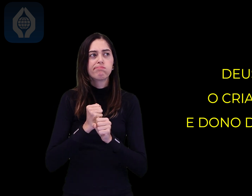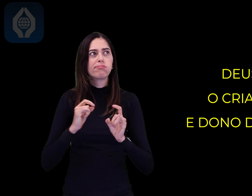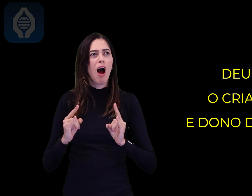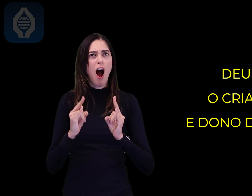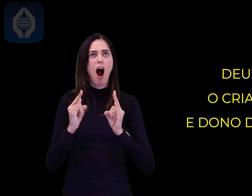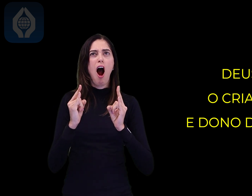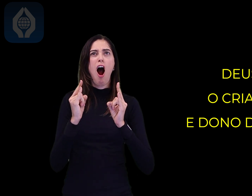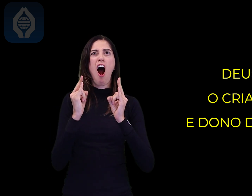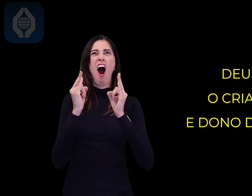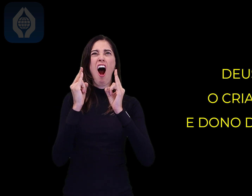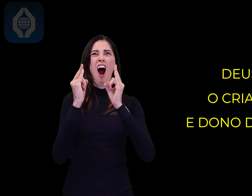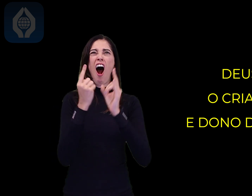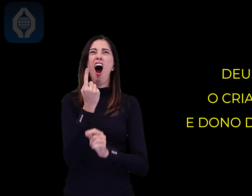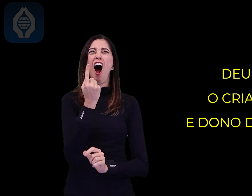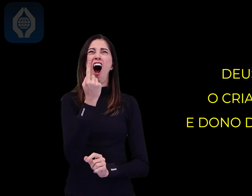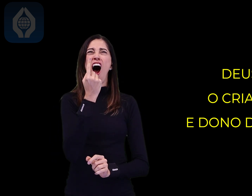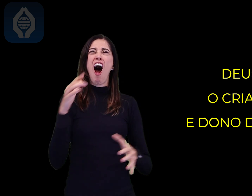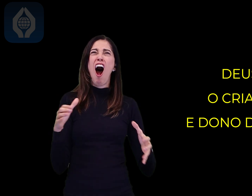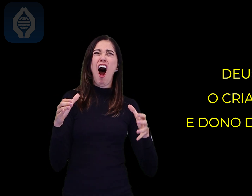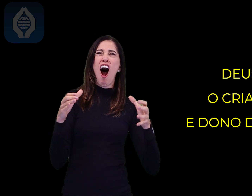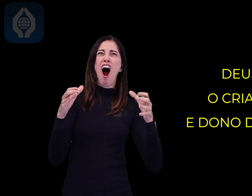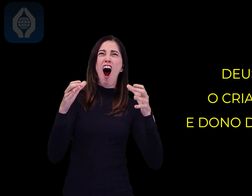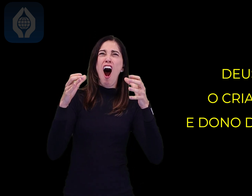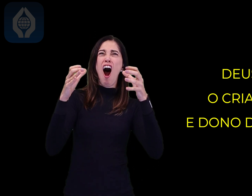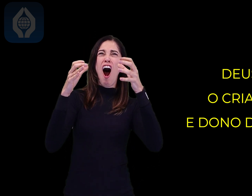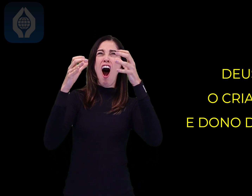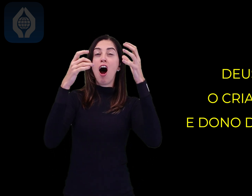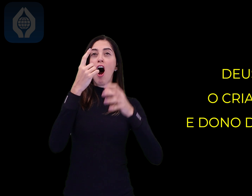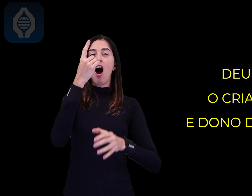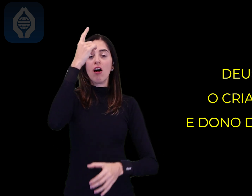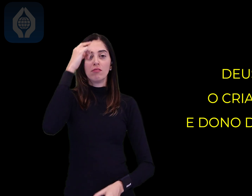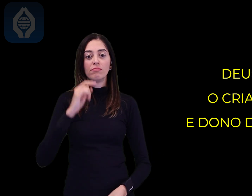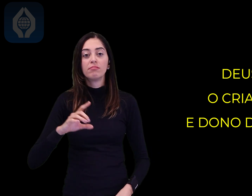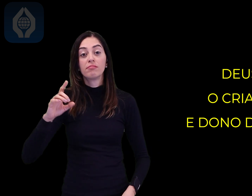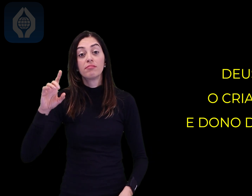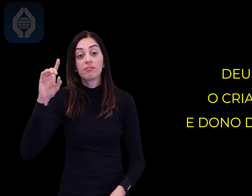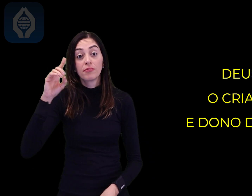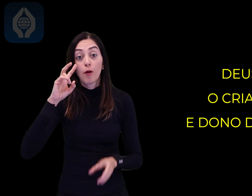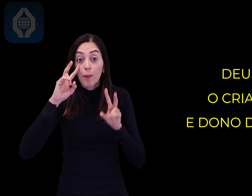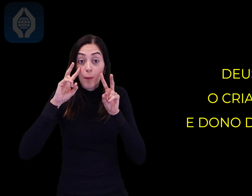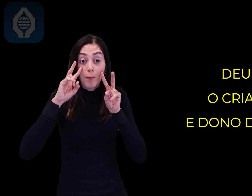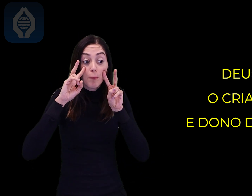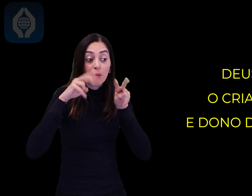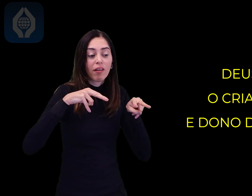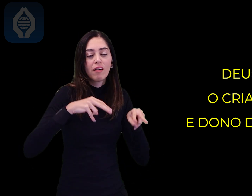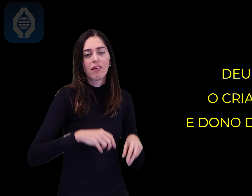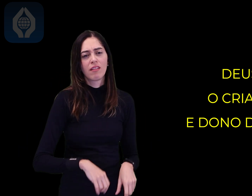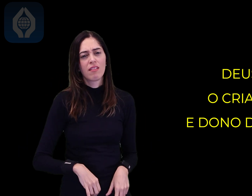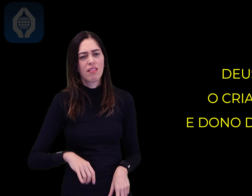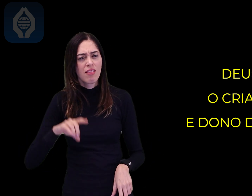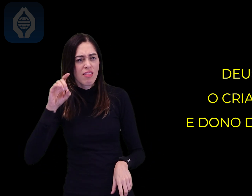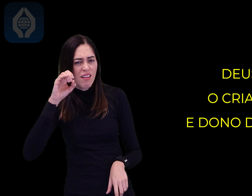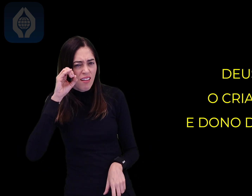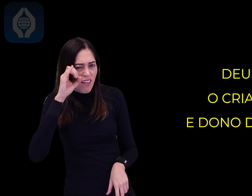torre. G. Deus os observa. Será que Deus se interessava por essas